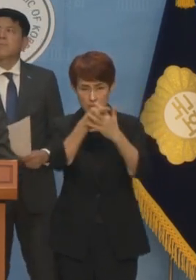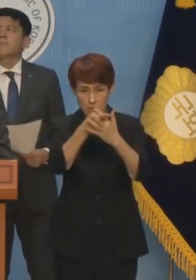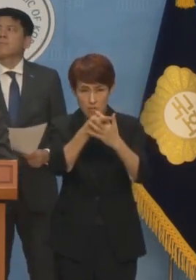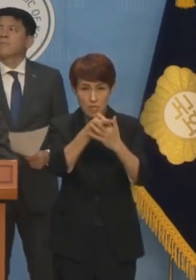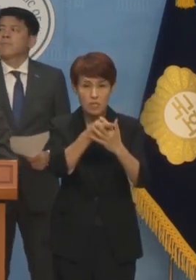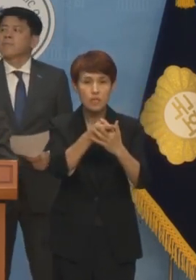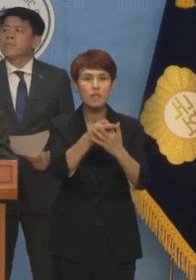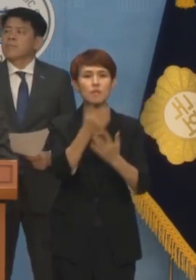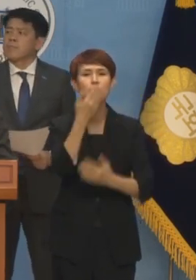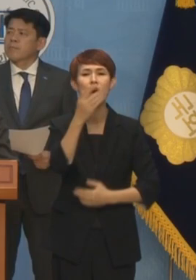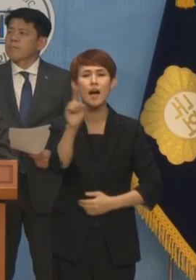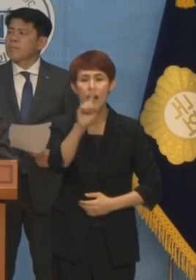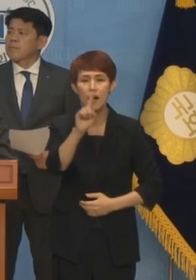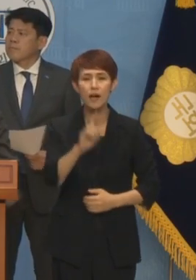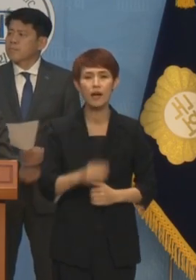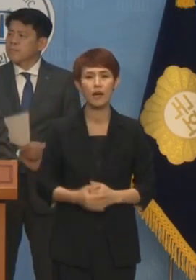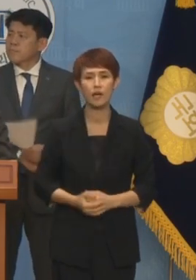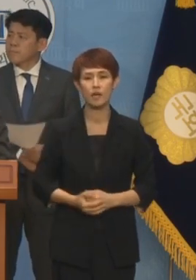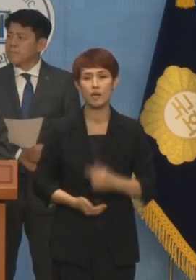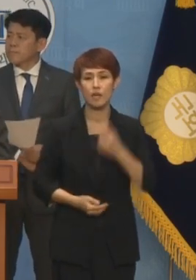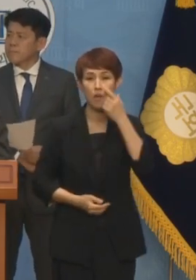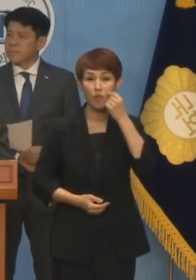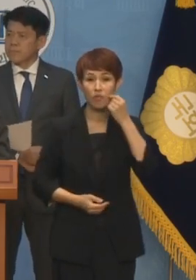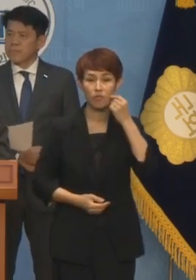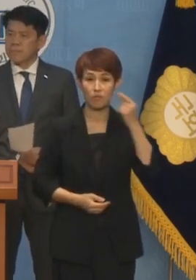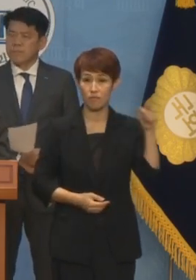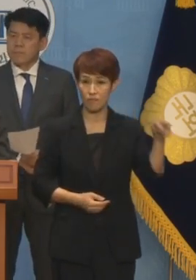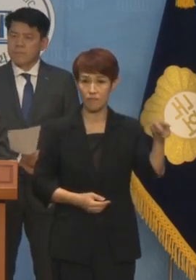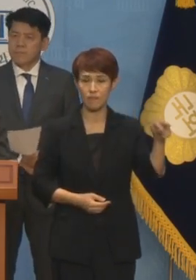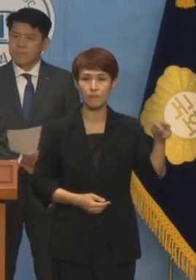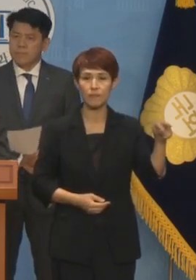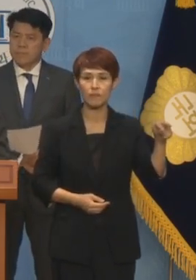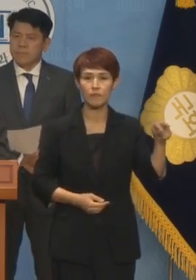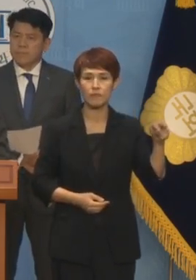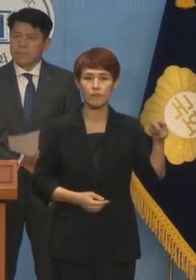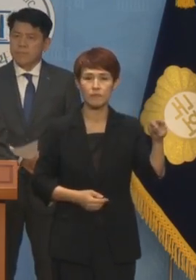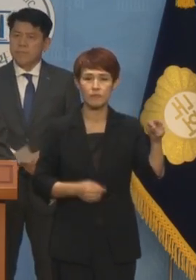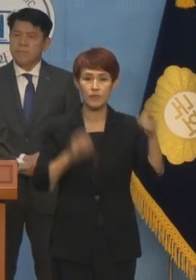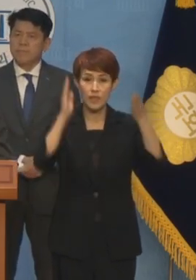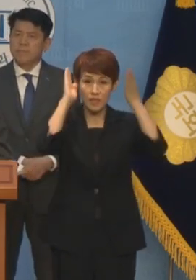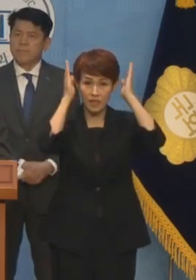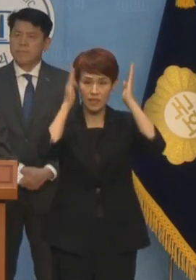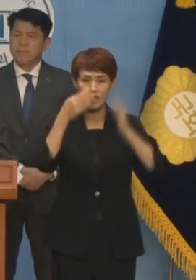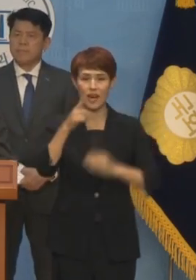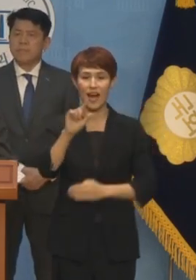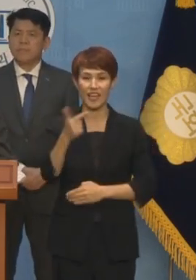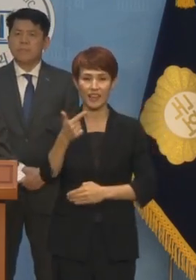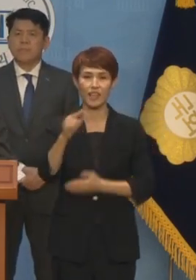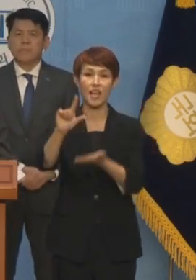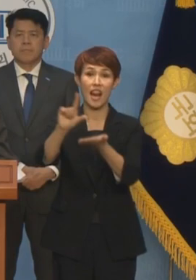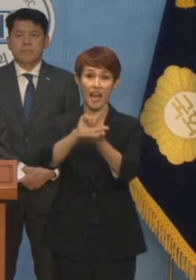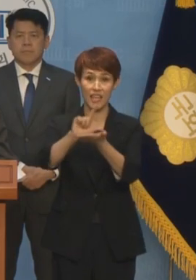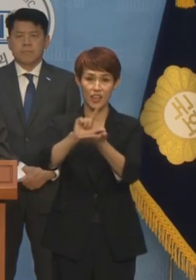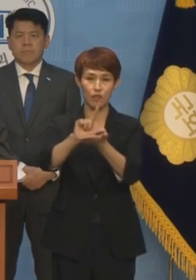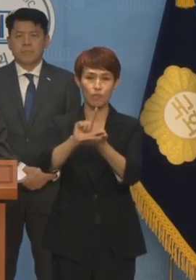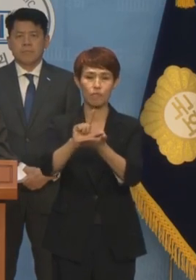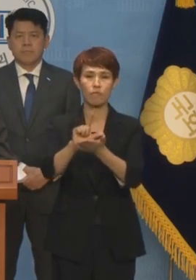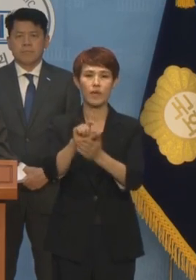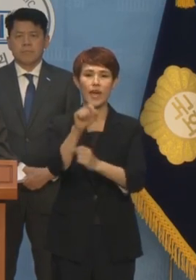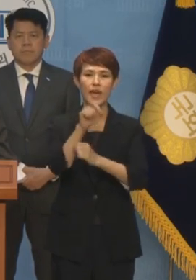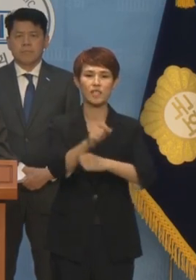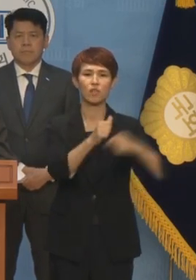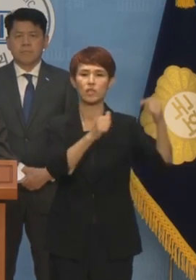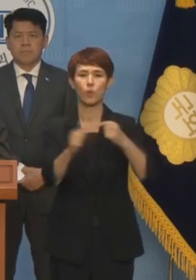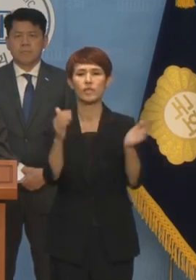버젓이 벌어지고 있습니다. 일본 정부가 최근 민간업체인 메신저 앱 라인에 대한 2차례 행정지도를